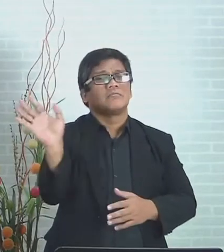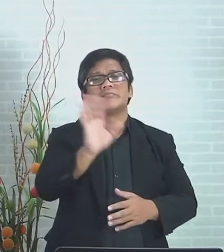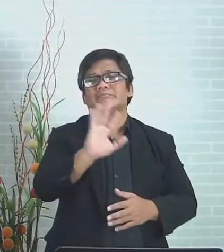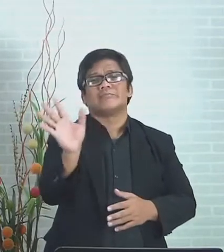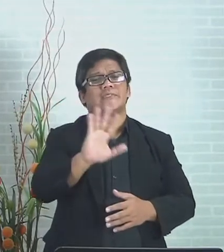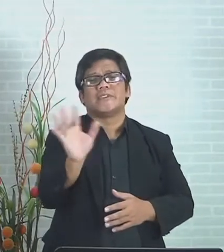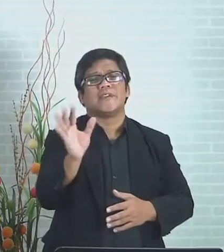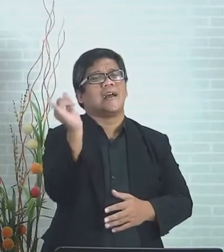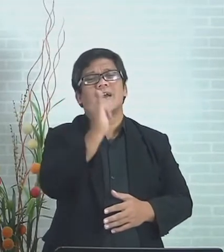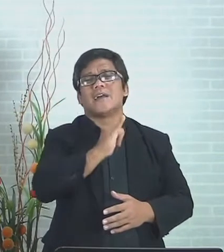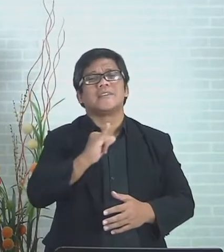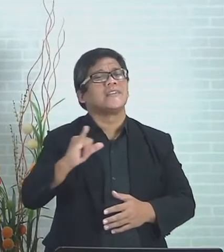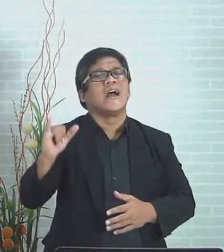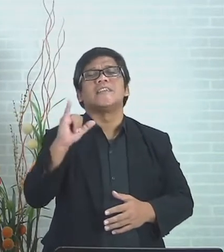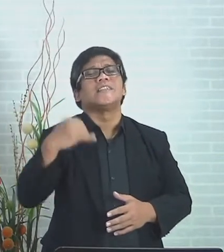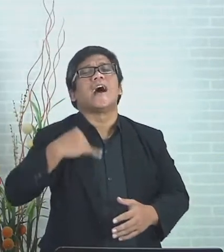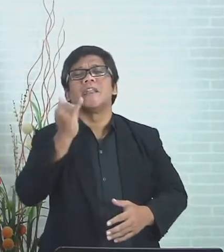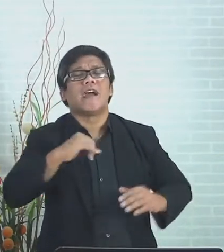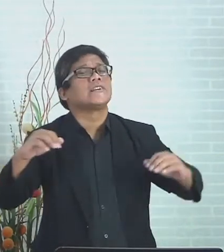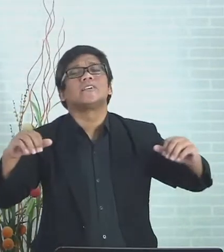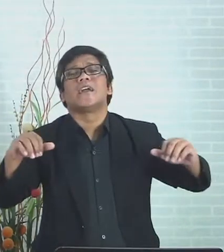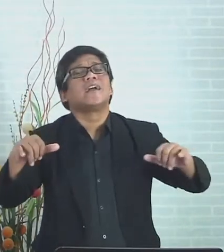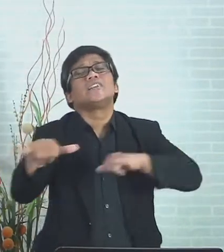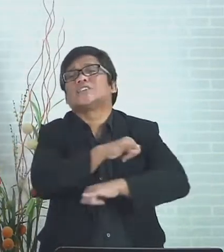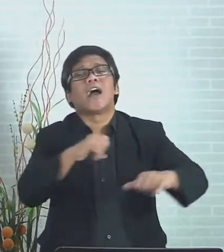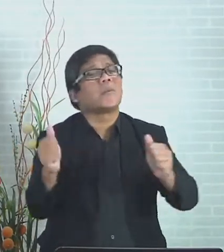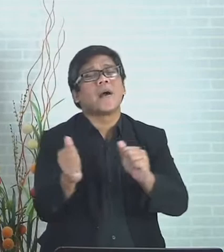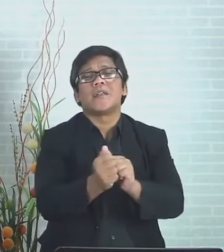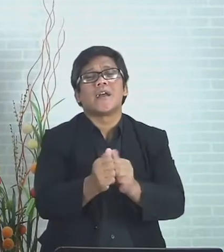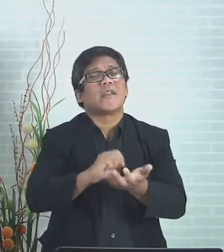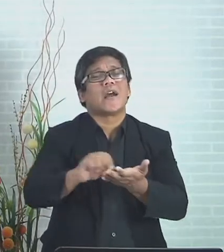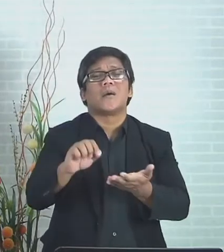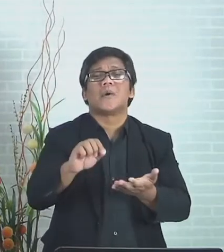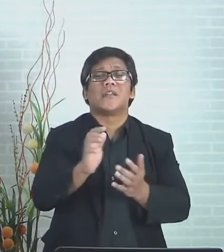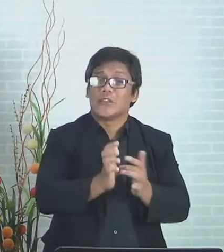ada yang bisa disamakan dengan nama apapun